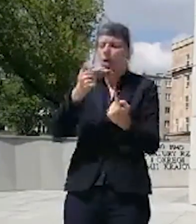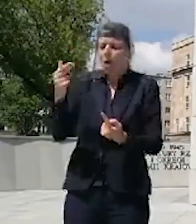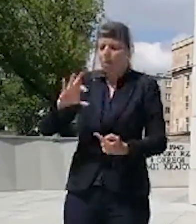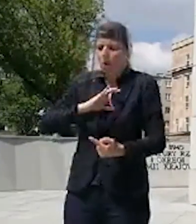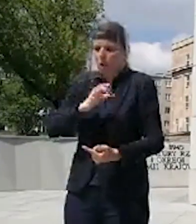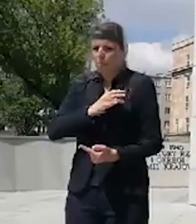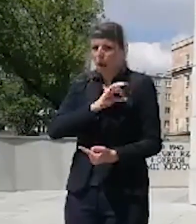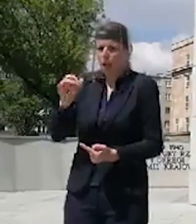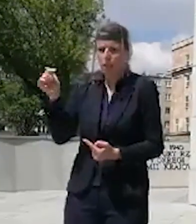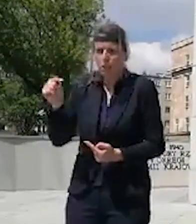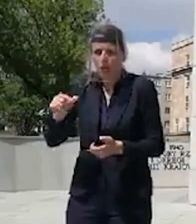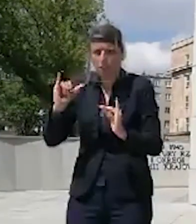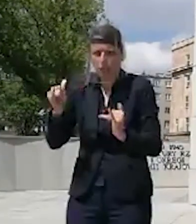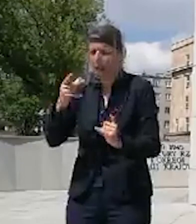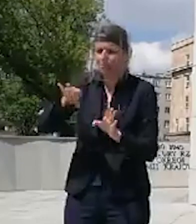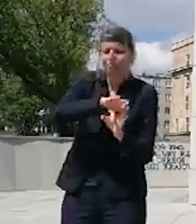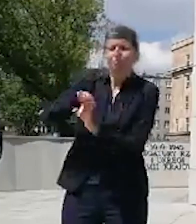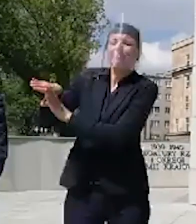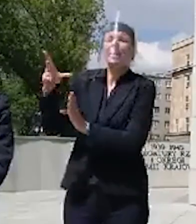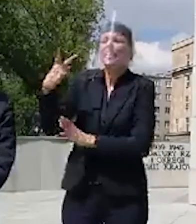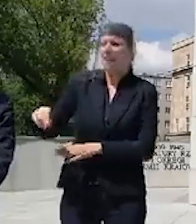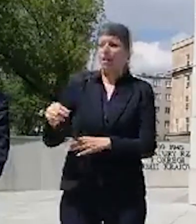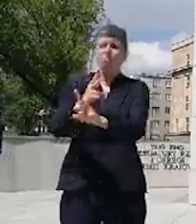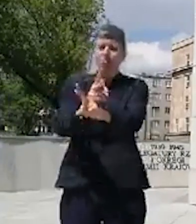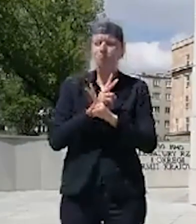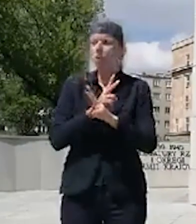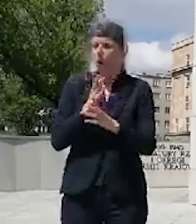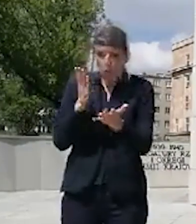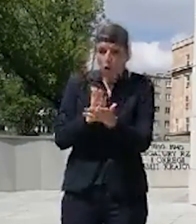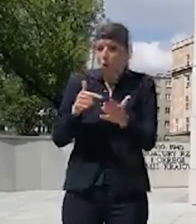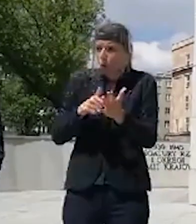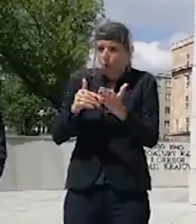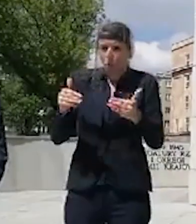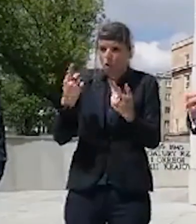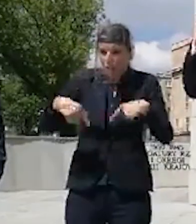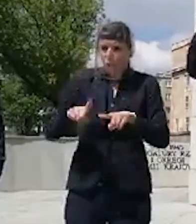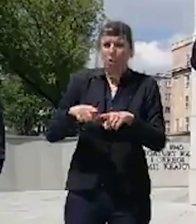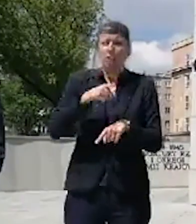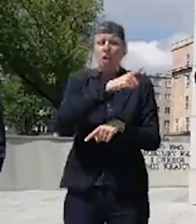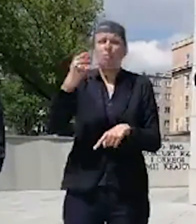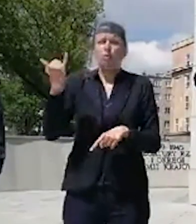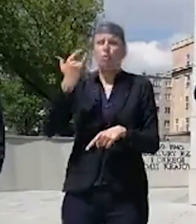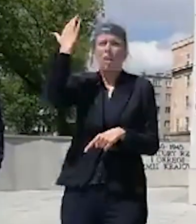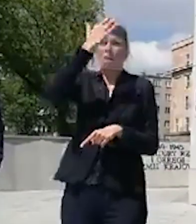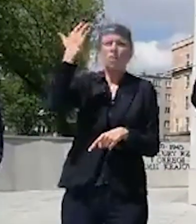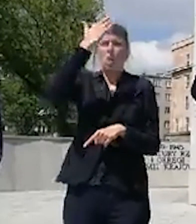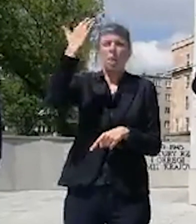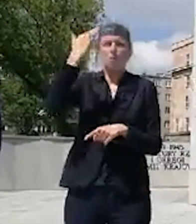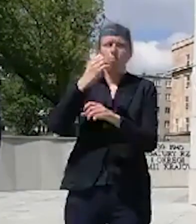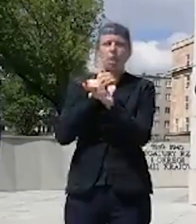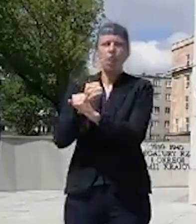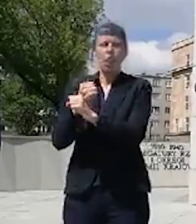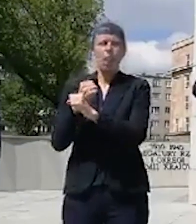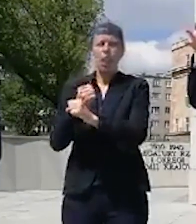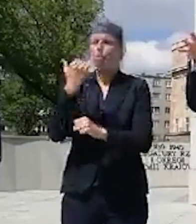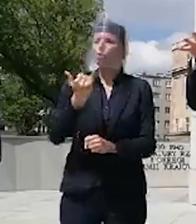partii. To jest do zrobienia, tylko my mamy, wie pani, sparaliżowaną wyobraźnię. Z jednej strony przez PiS, który mówi, jeżeli nas